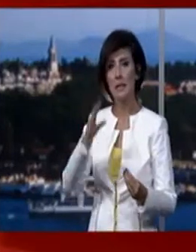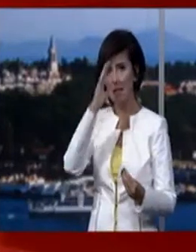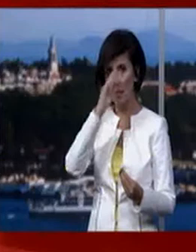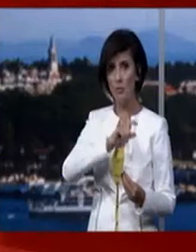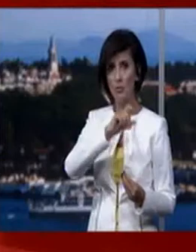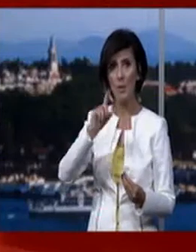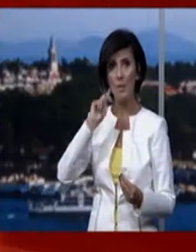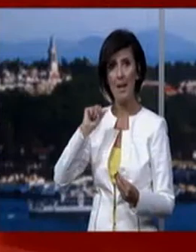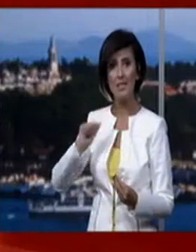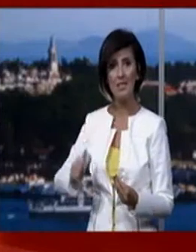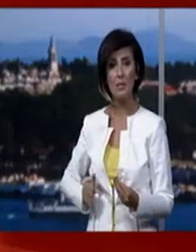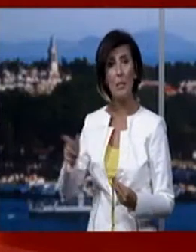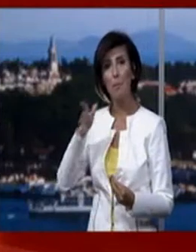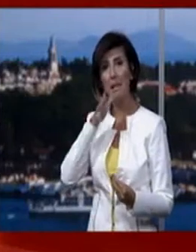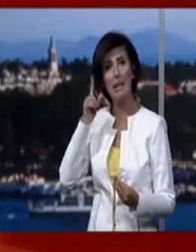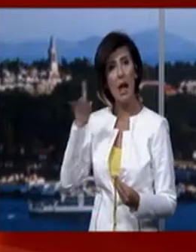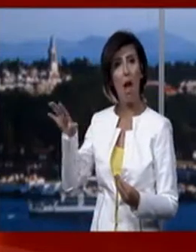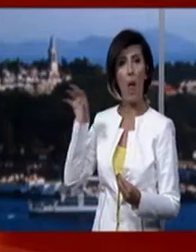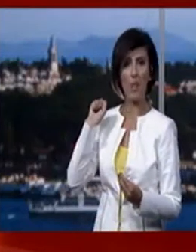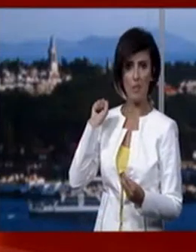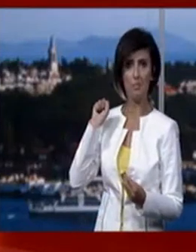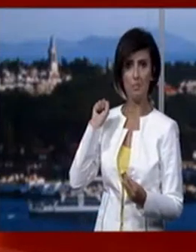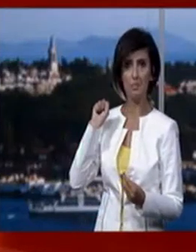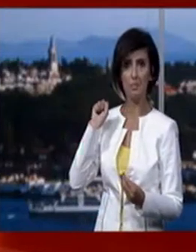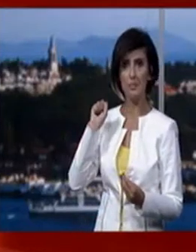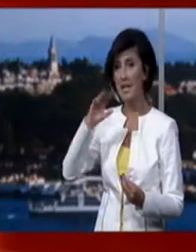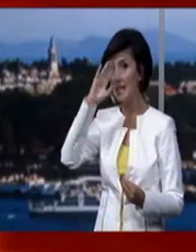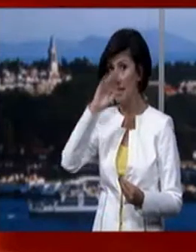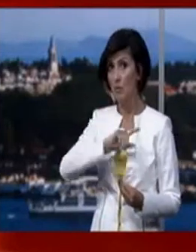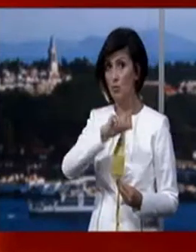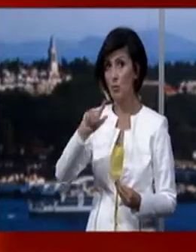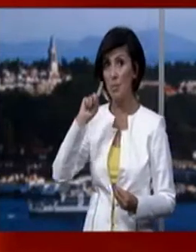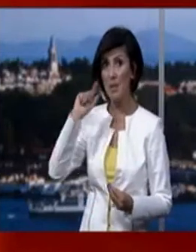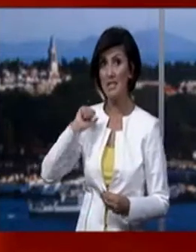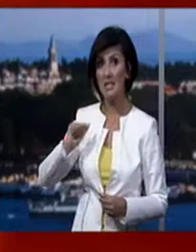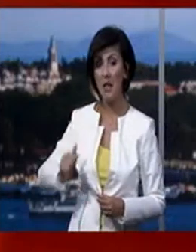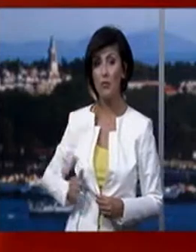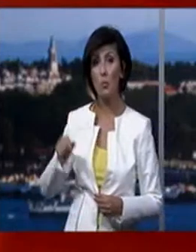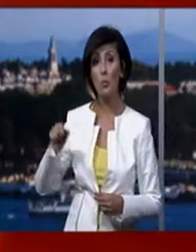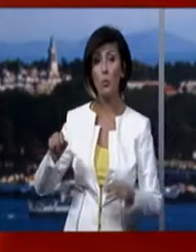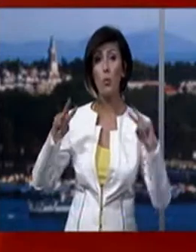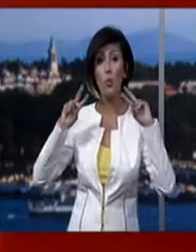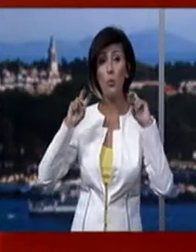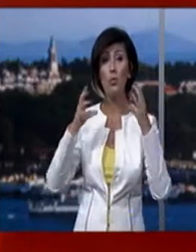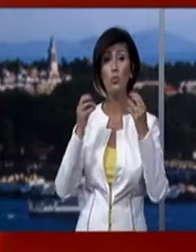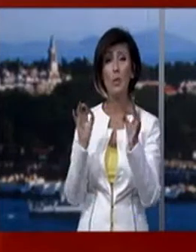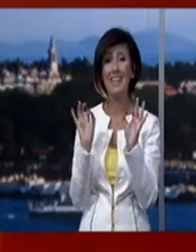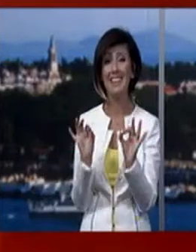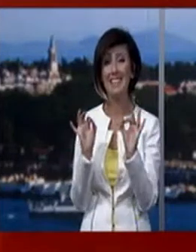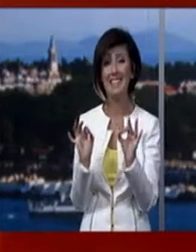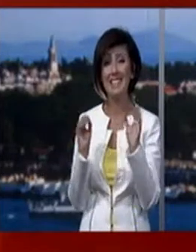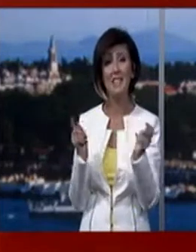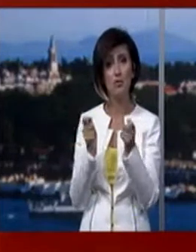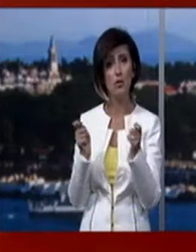Cumhuriyet Başsavcımızdan da bilgi aldım. İstanbul Cumhuriyet Başsavcılığımızın bu konuda çok titiz bir